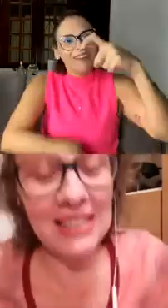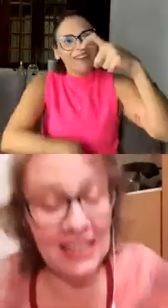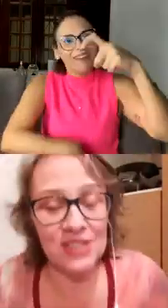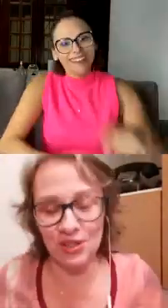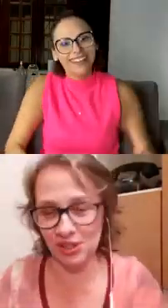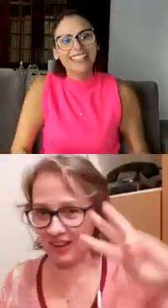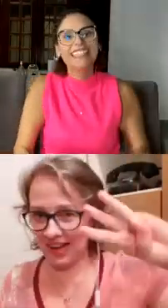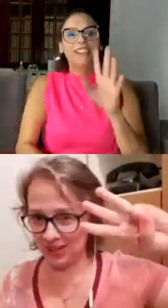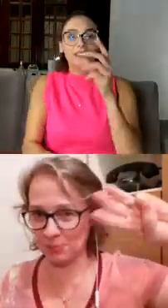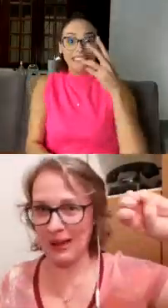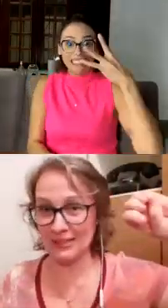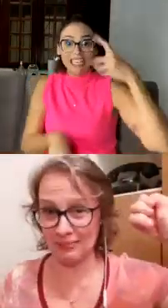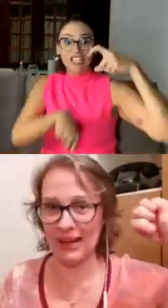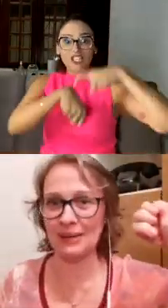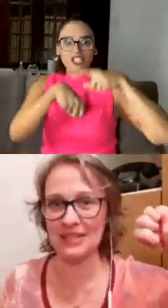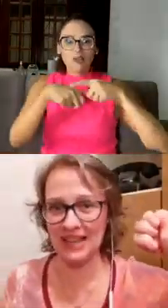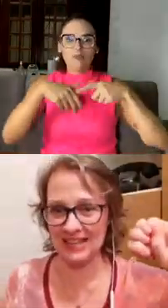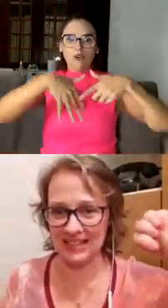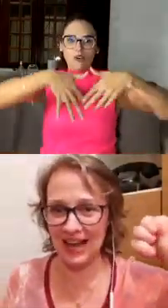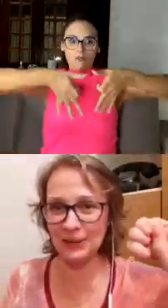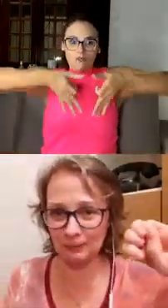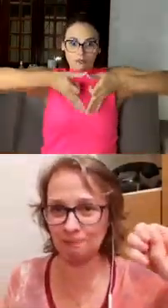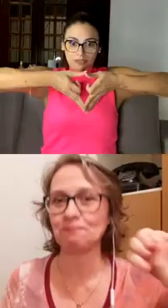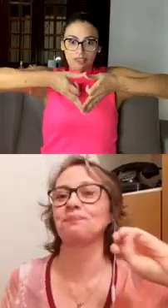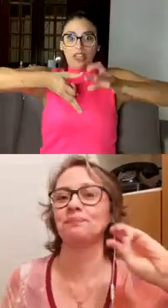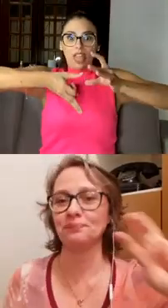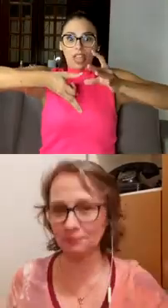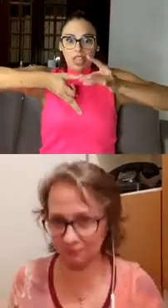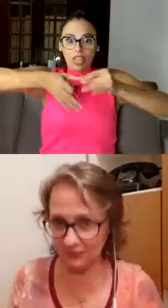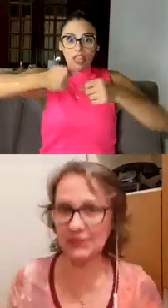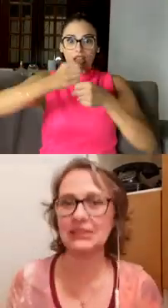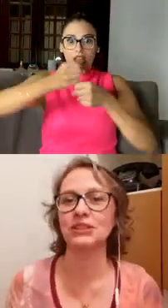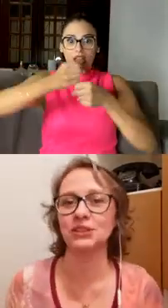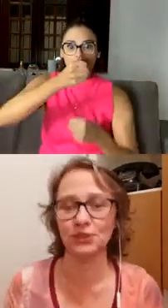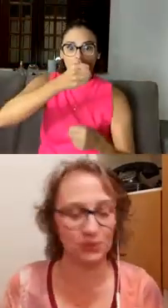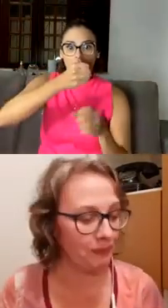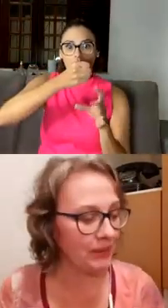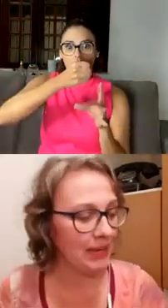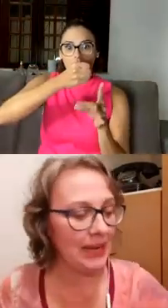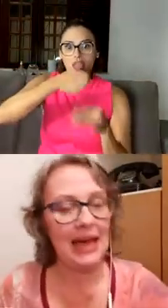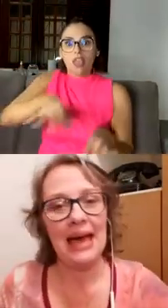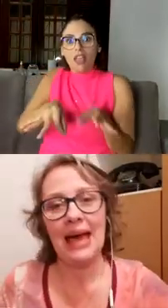Três secreções diferentes. Paramos aí, certo? Isso.